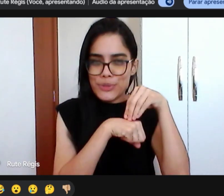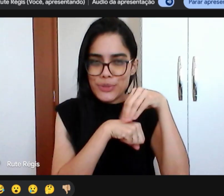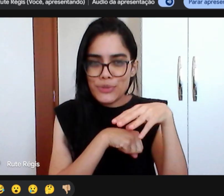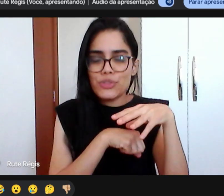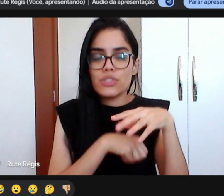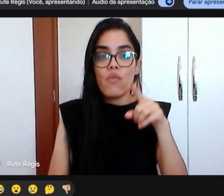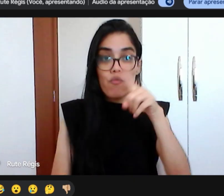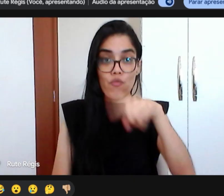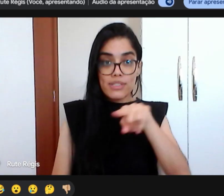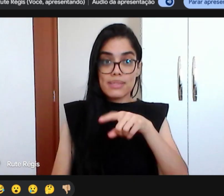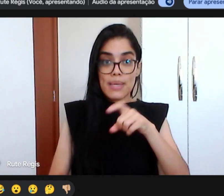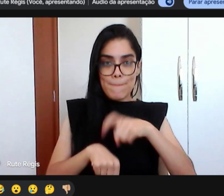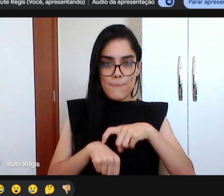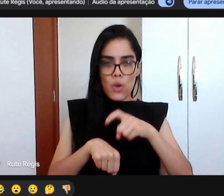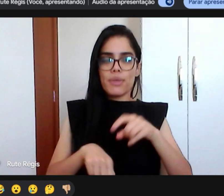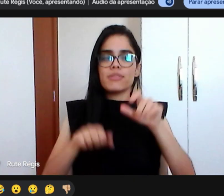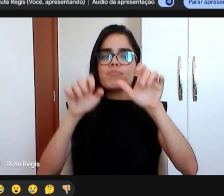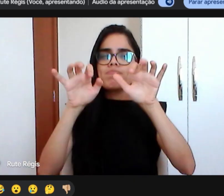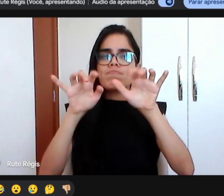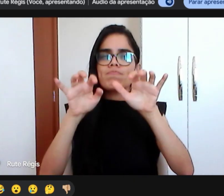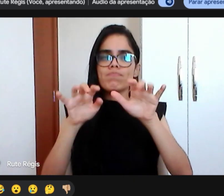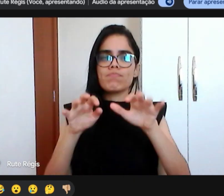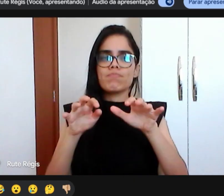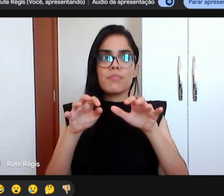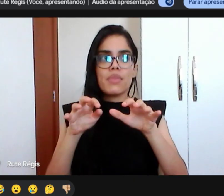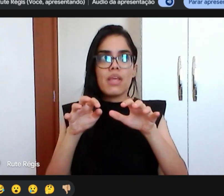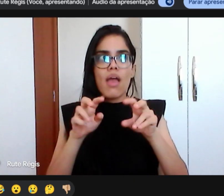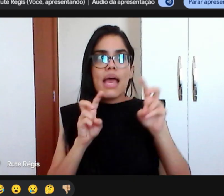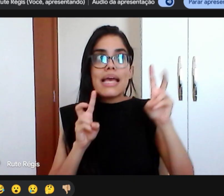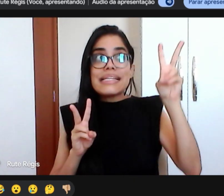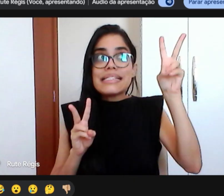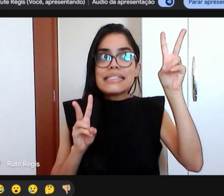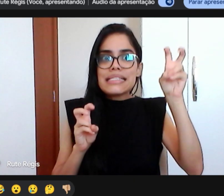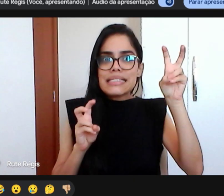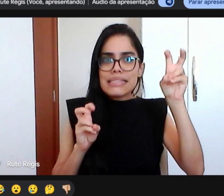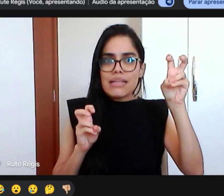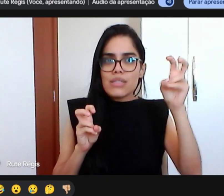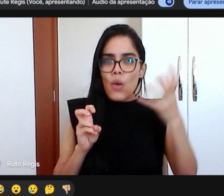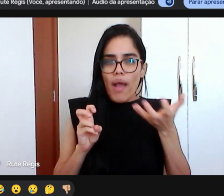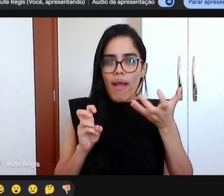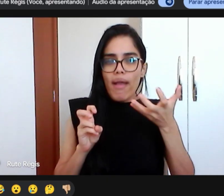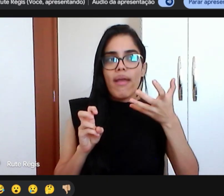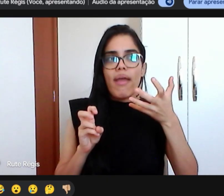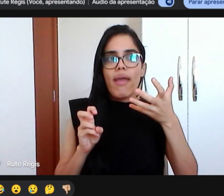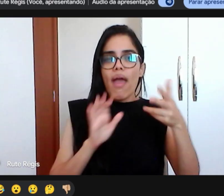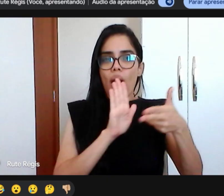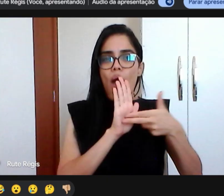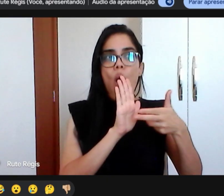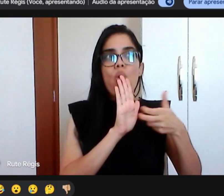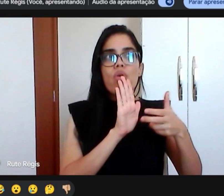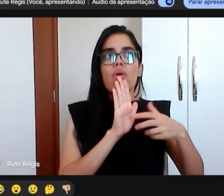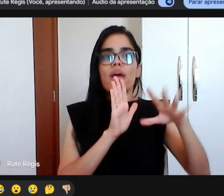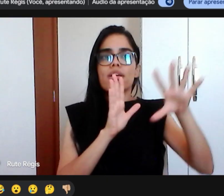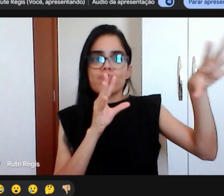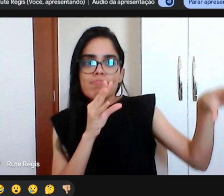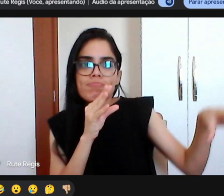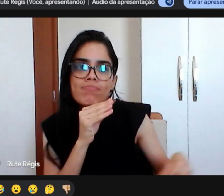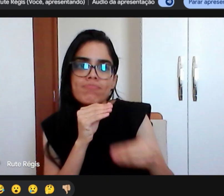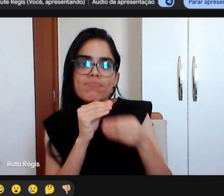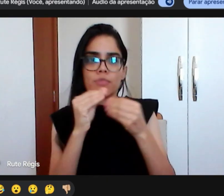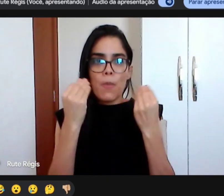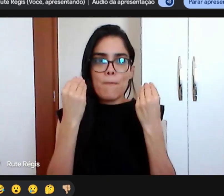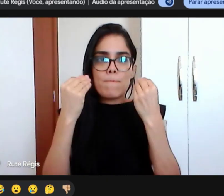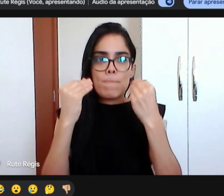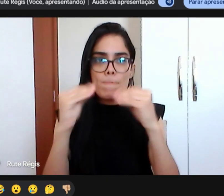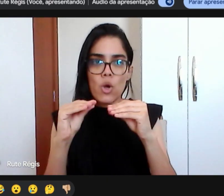nesse processo. Então, para evitar isso, eu indico que vocês, à medida que forem construindo esse